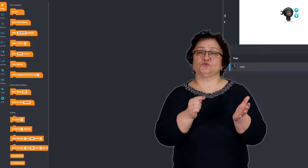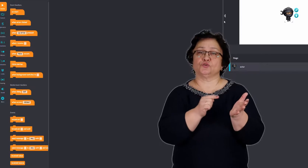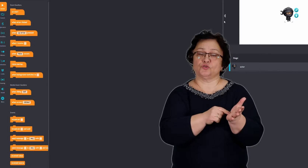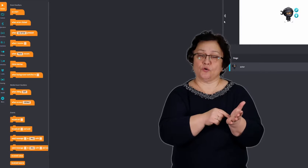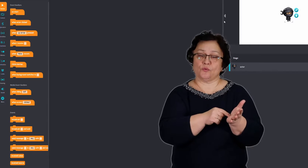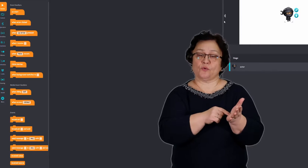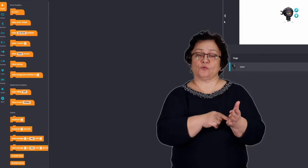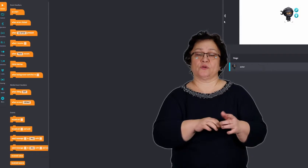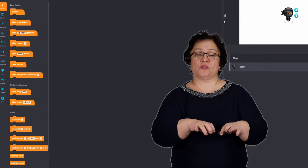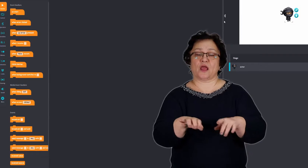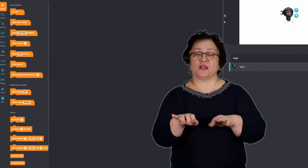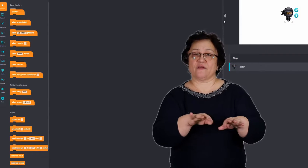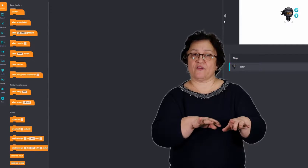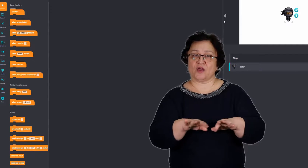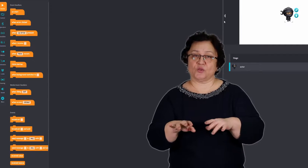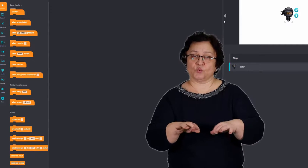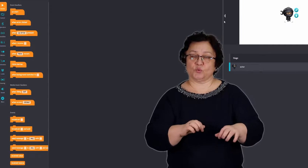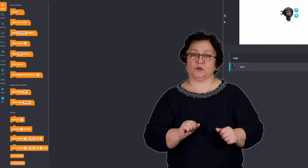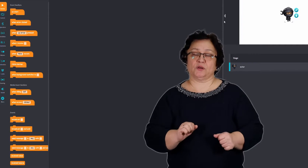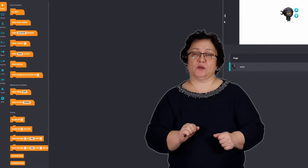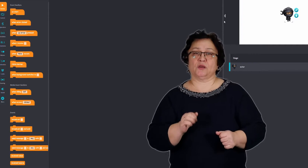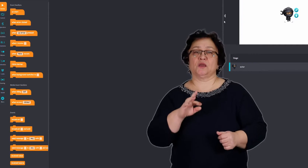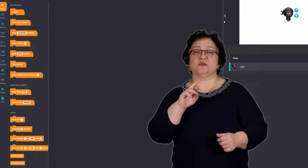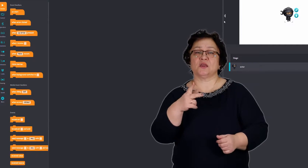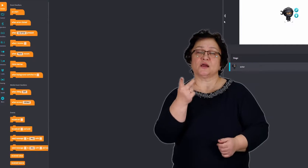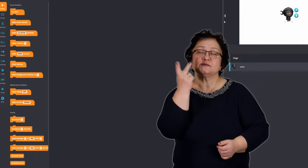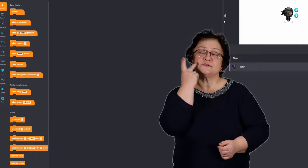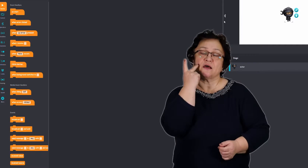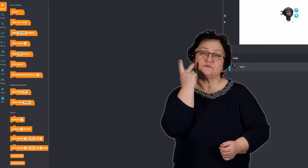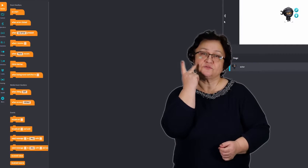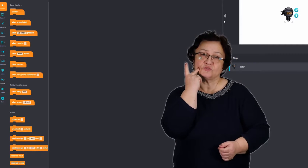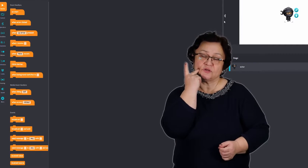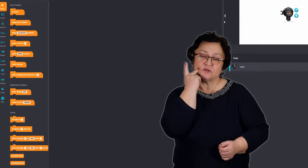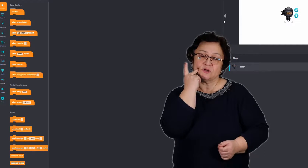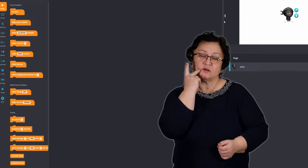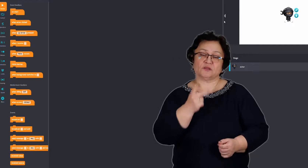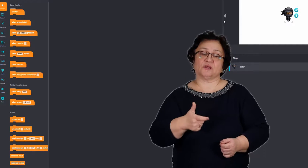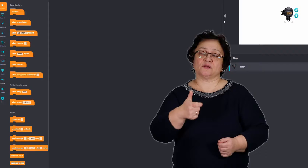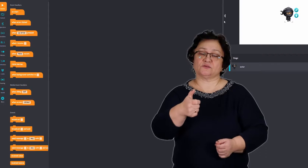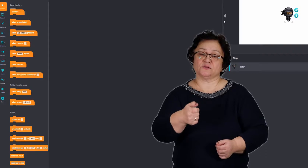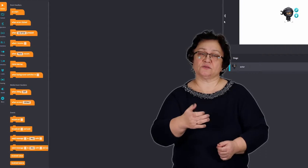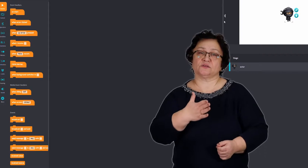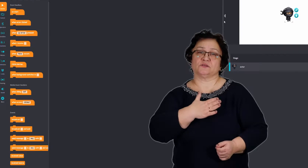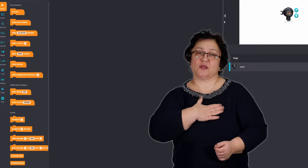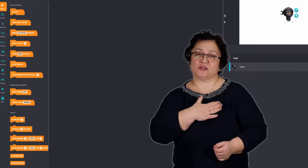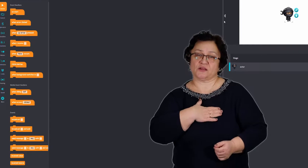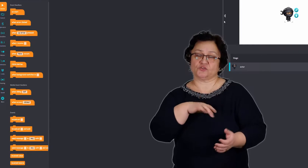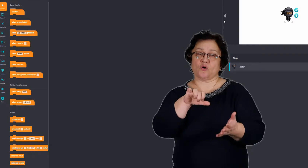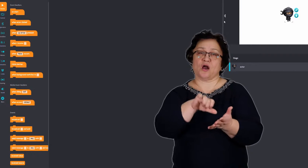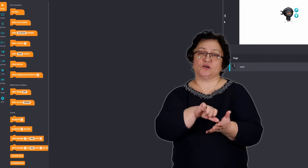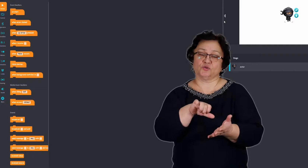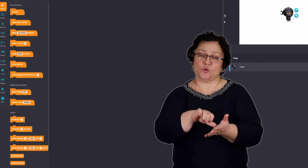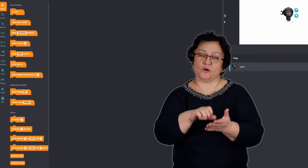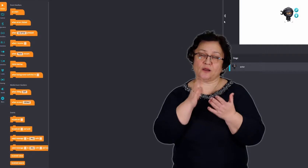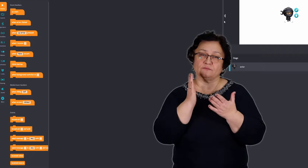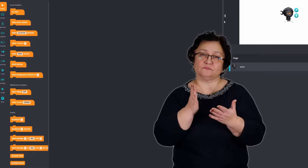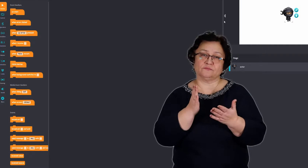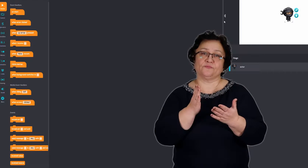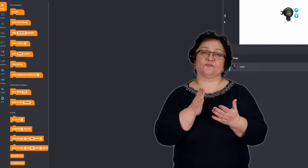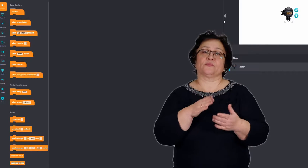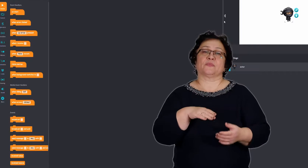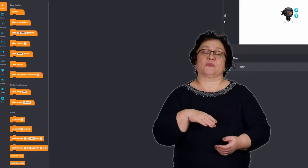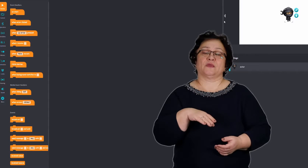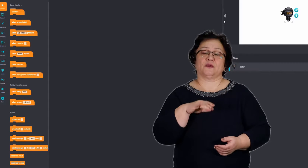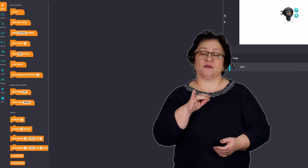ти натиснеш на якусь кнопку на клавіатурі. Як завжди, натискаємо на